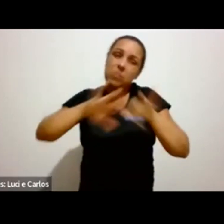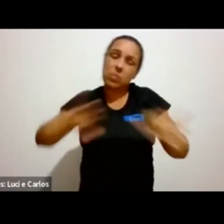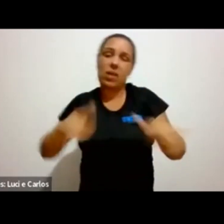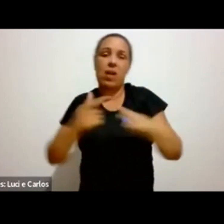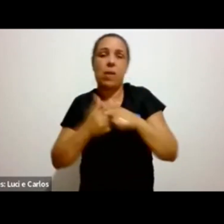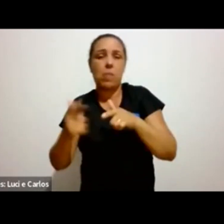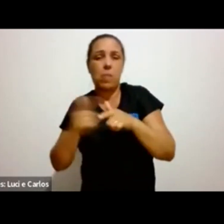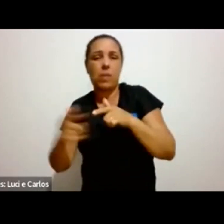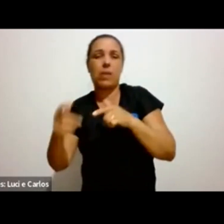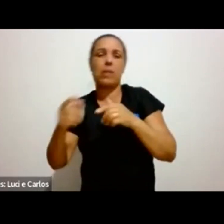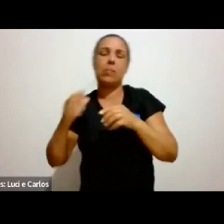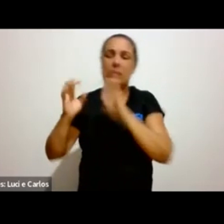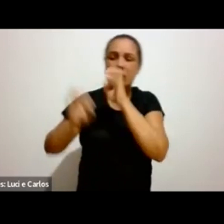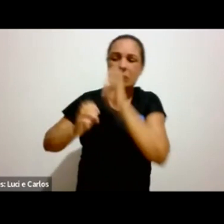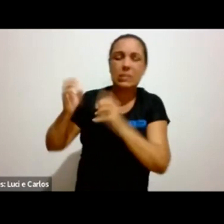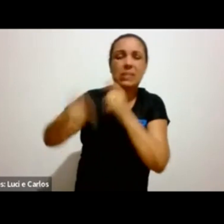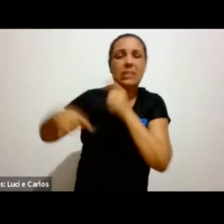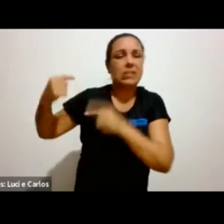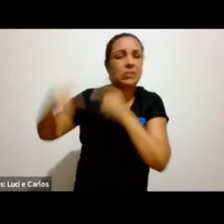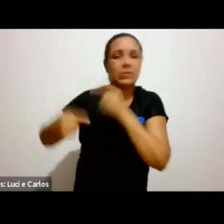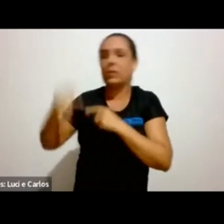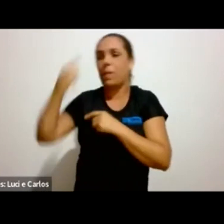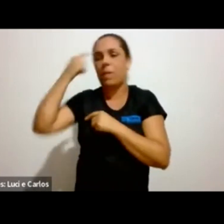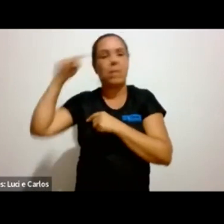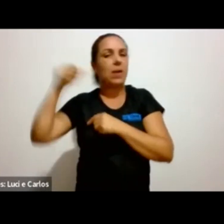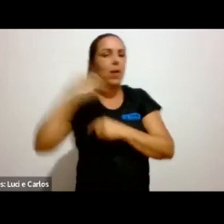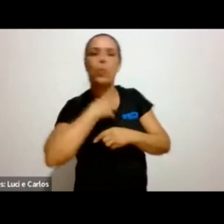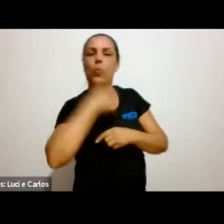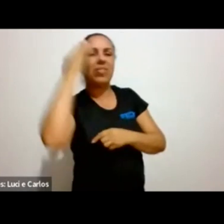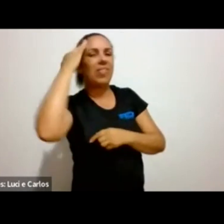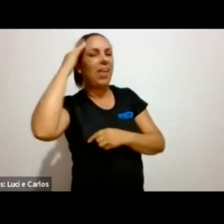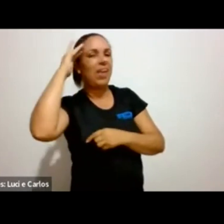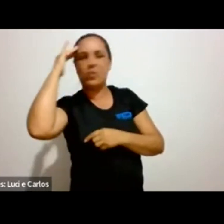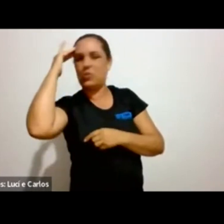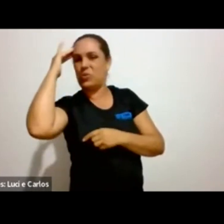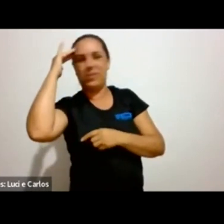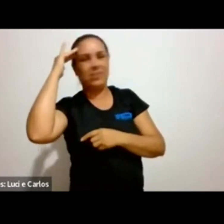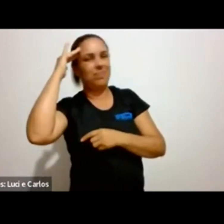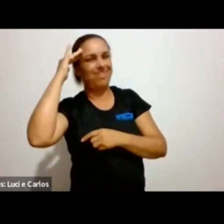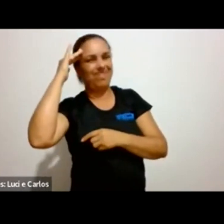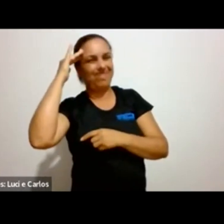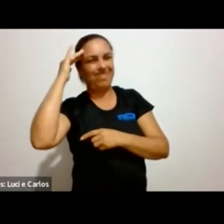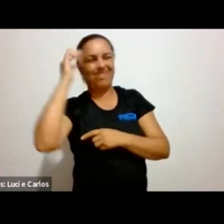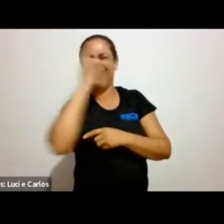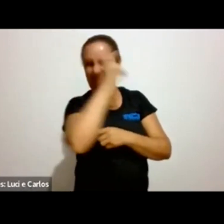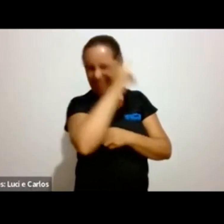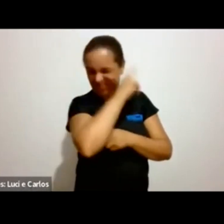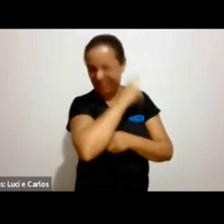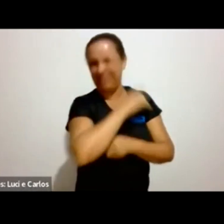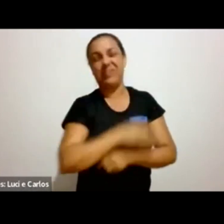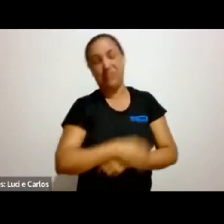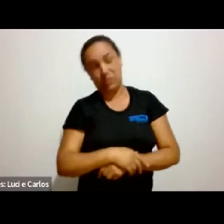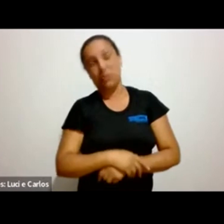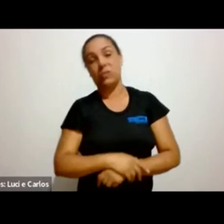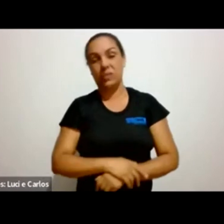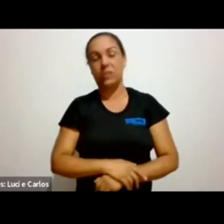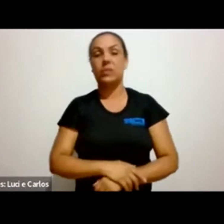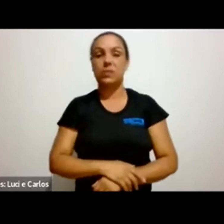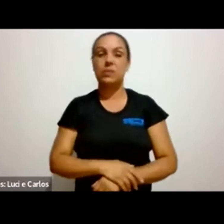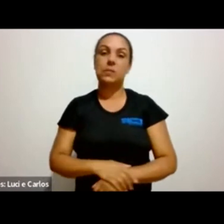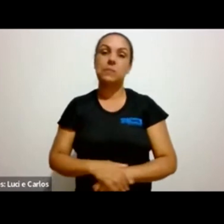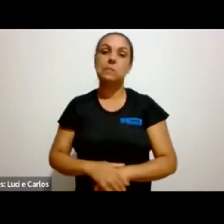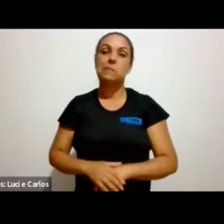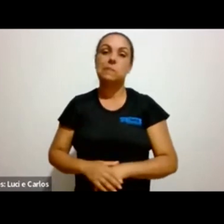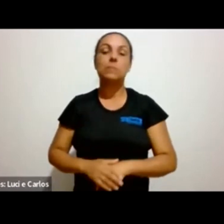tema ele se deve ao que mais tem levado as pessoas para o consultório hoje com questões